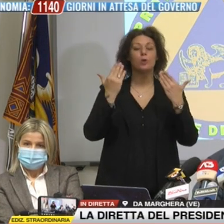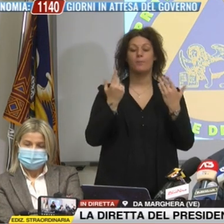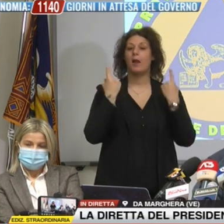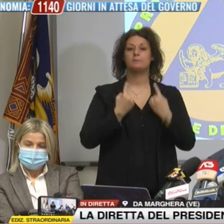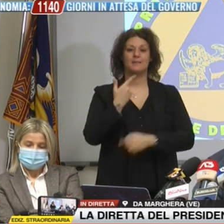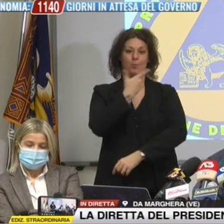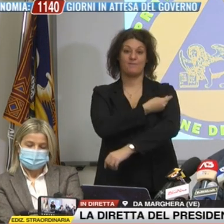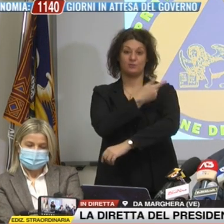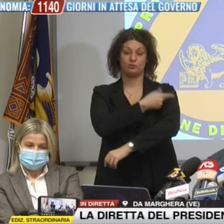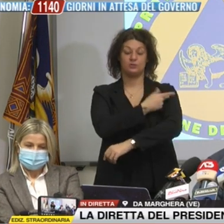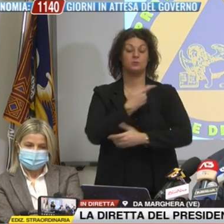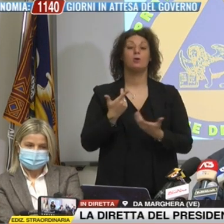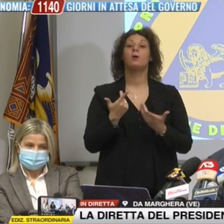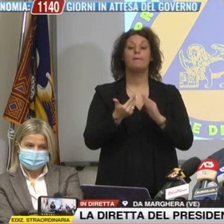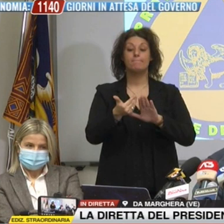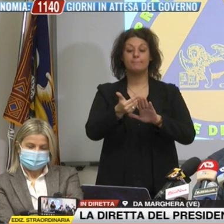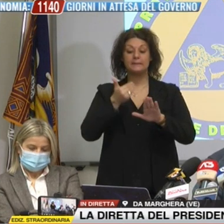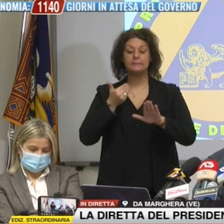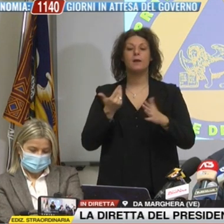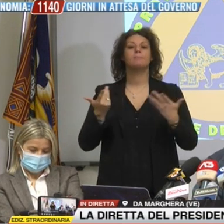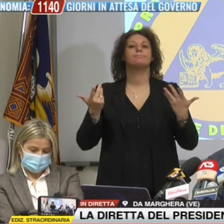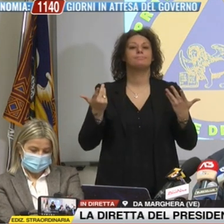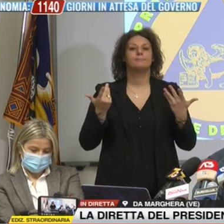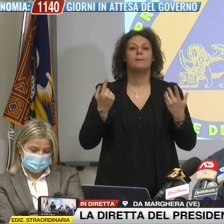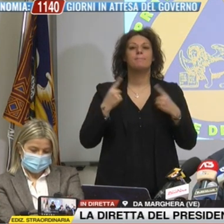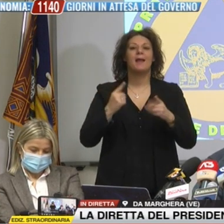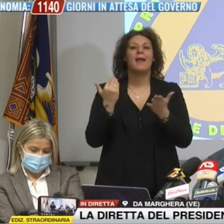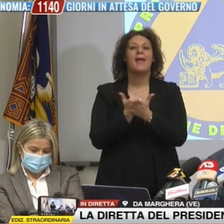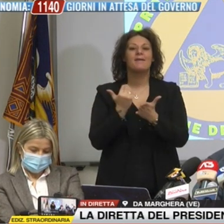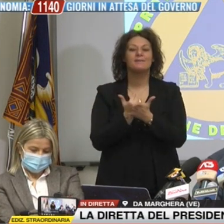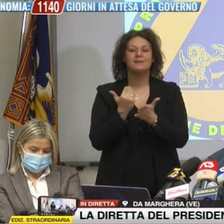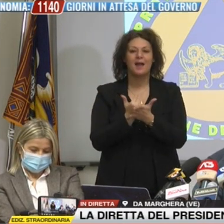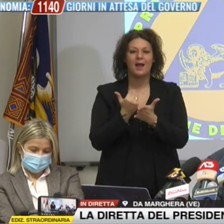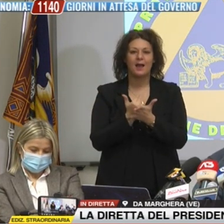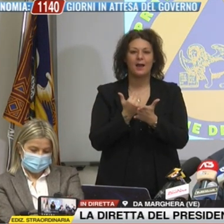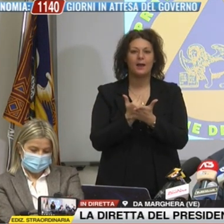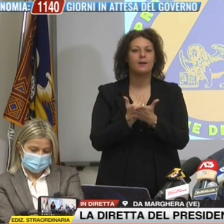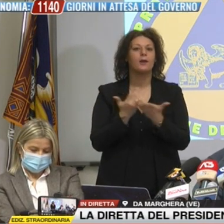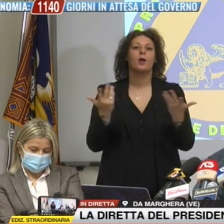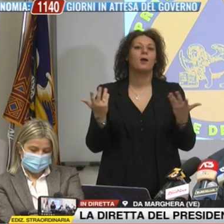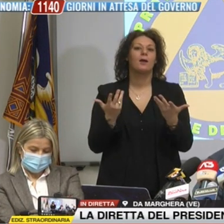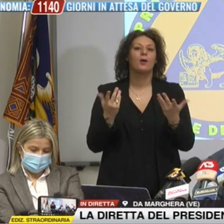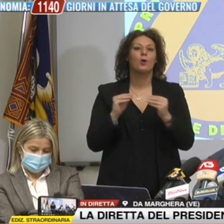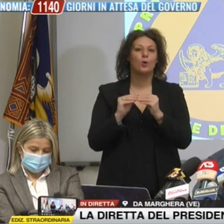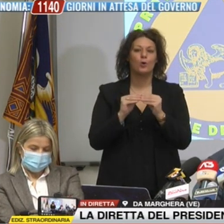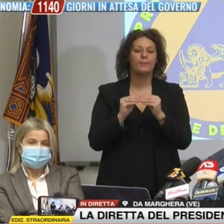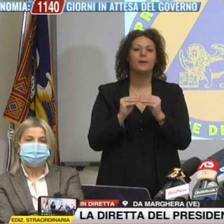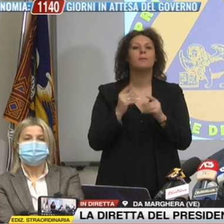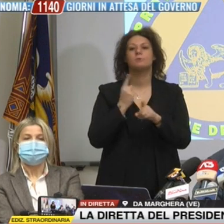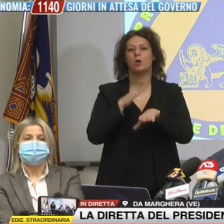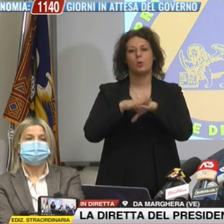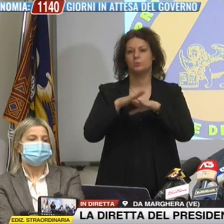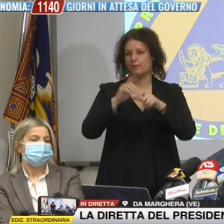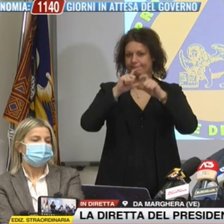prevenzione diverse dal evitare la vicinanza ed usare i dispositivi di protezione che